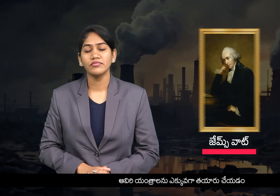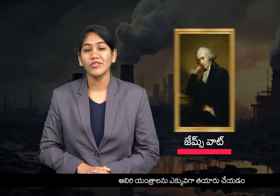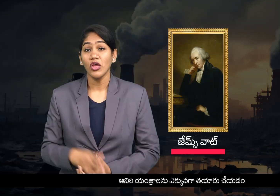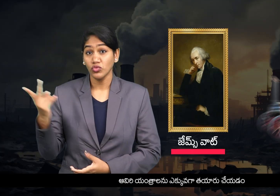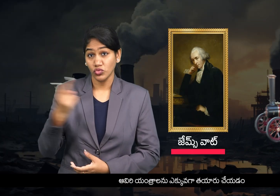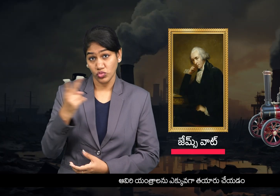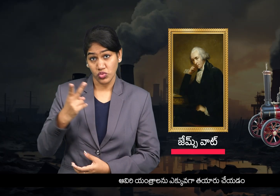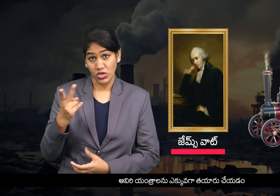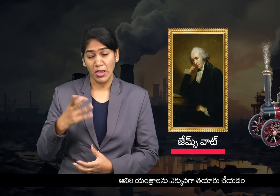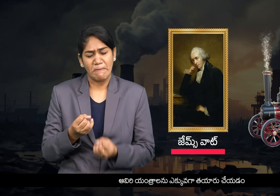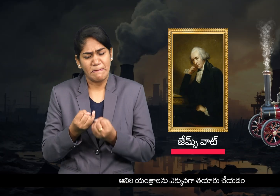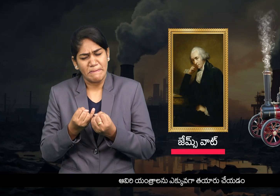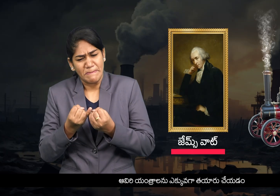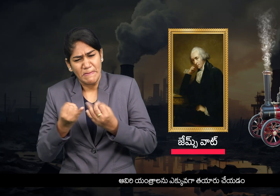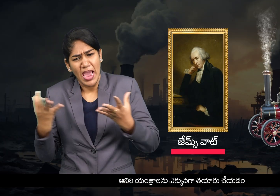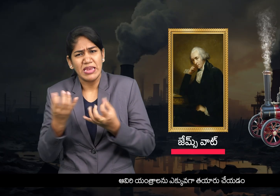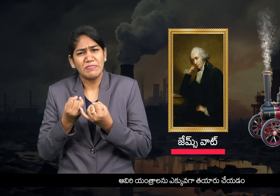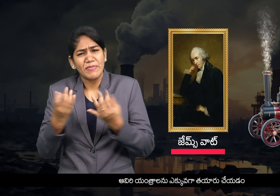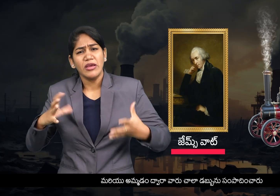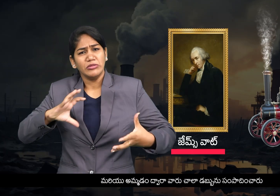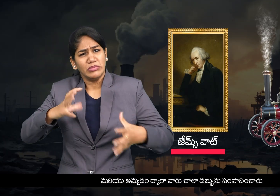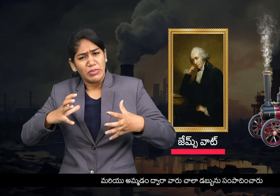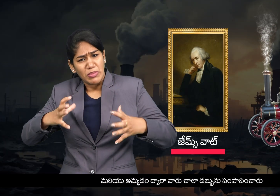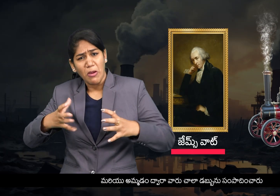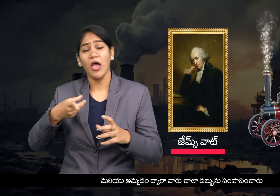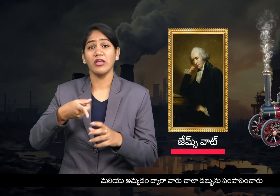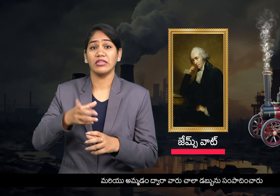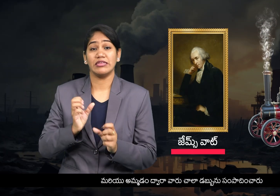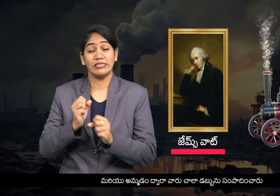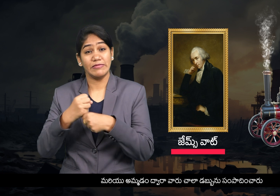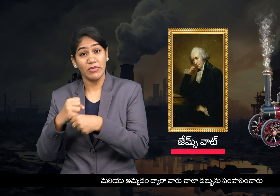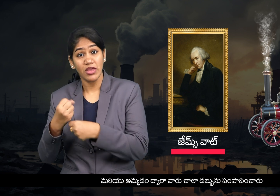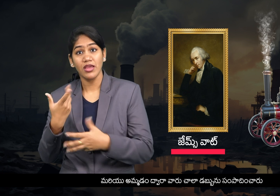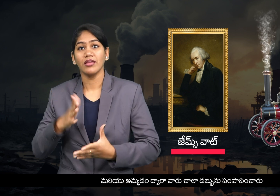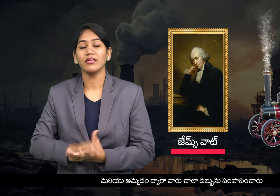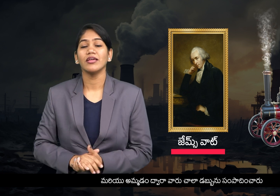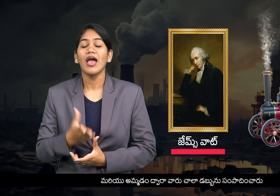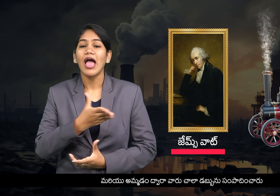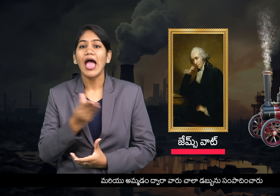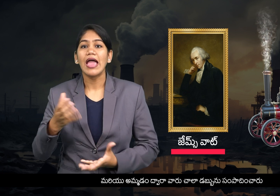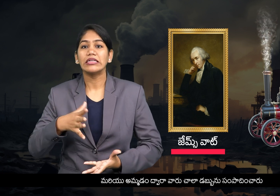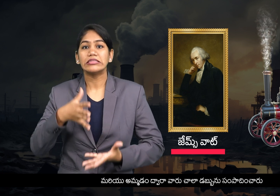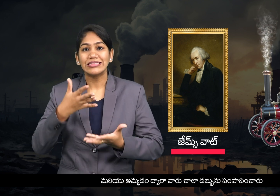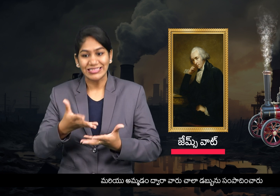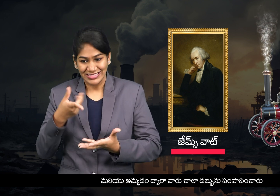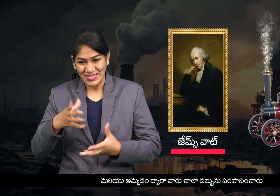ఆవిరి యంత్రాలను ఎక్కువగా తయారు చేయడం మరియు అమ్మడం ద్వారా వారు చాలా డబ్బును సంపాదించారు.